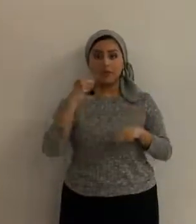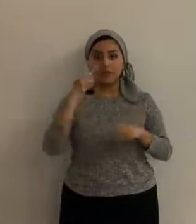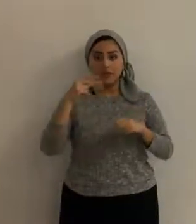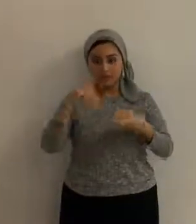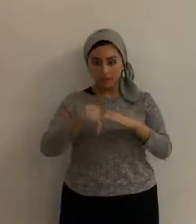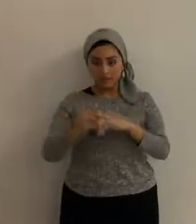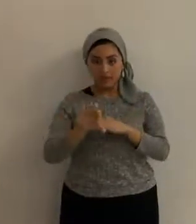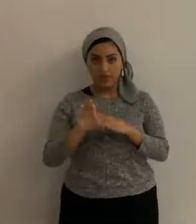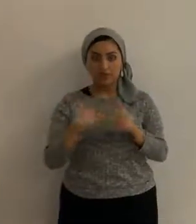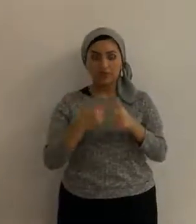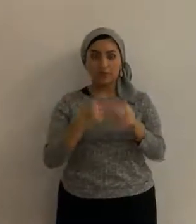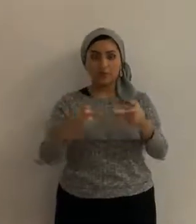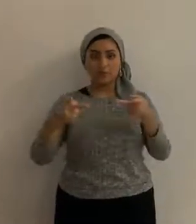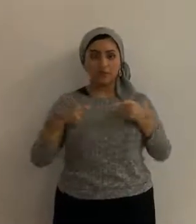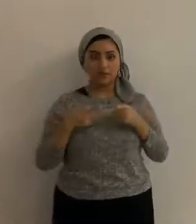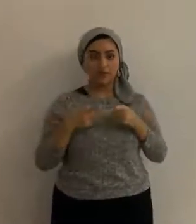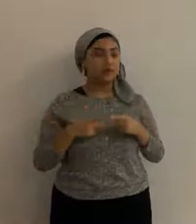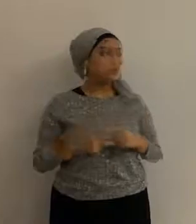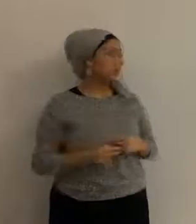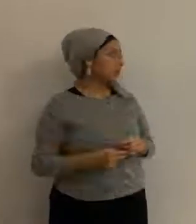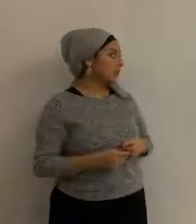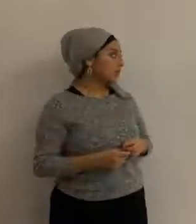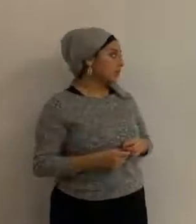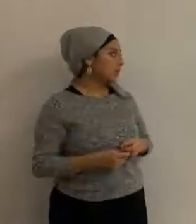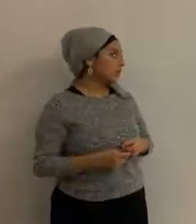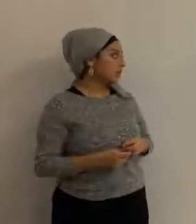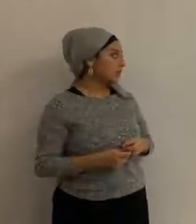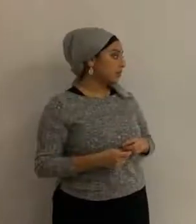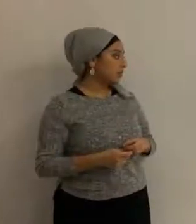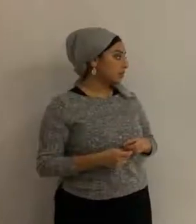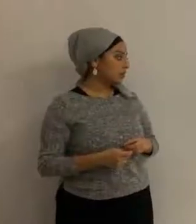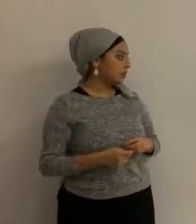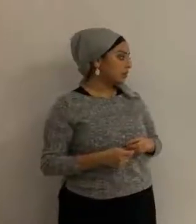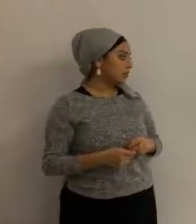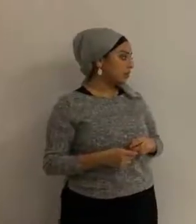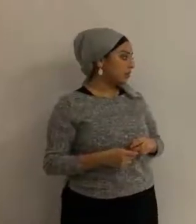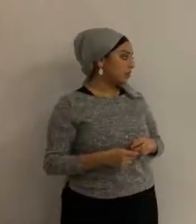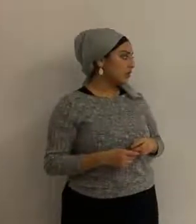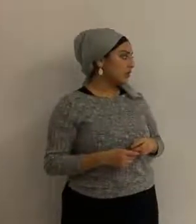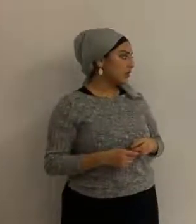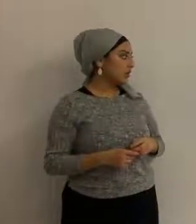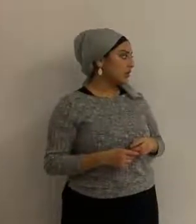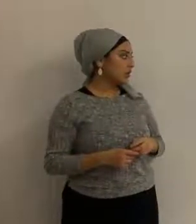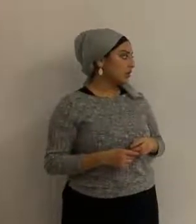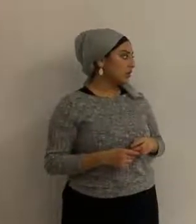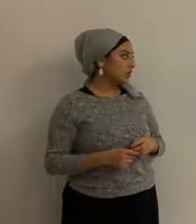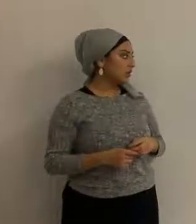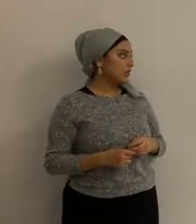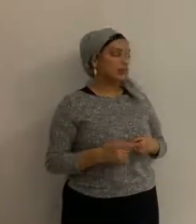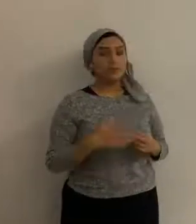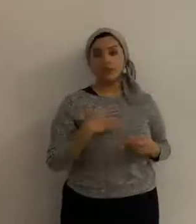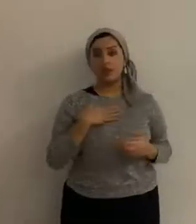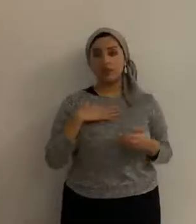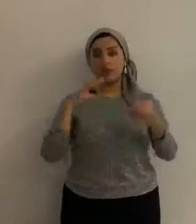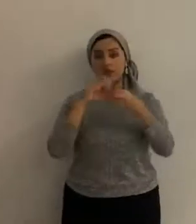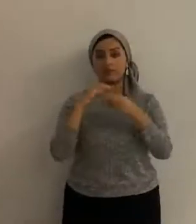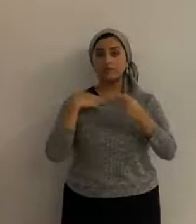el pórtico. Entonces, bueno, esto es son suposiciones en base a lo